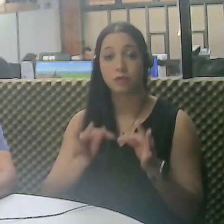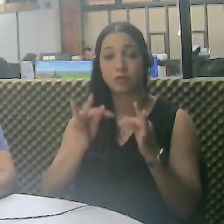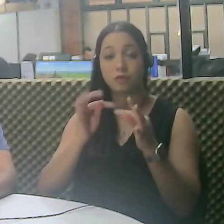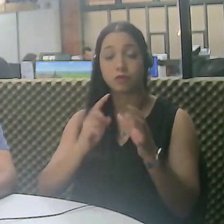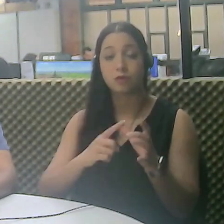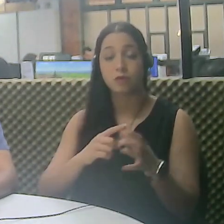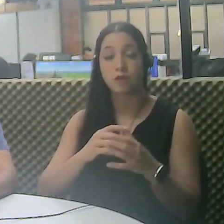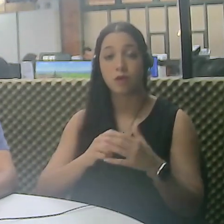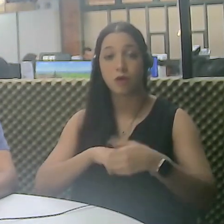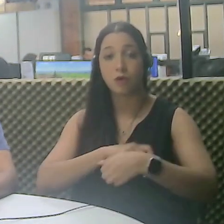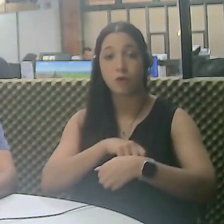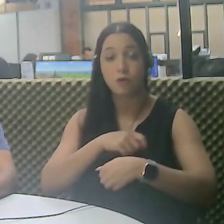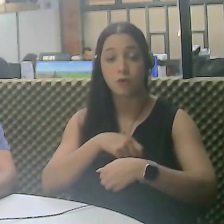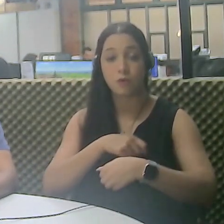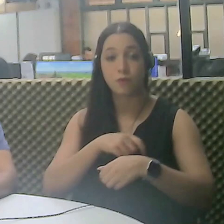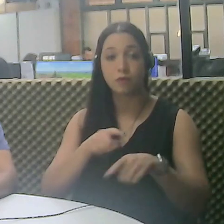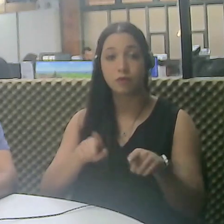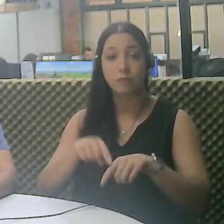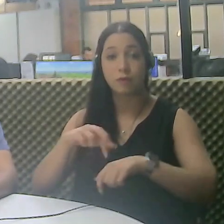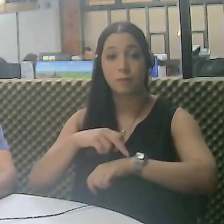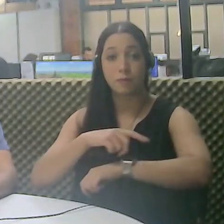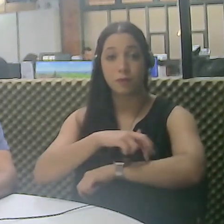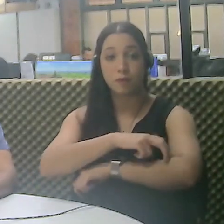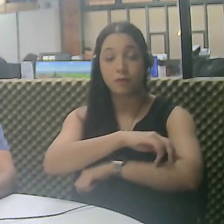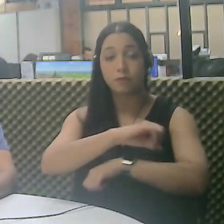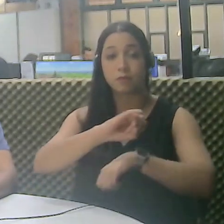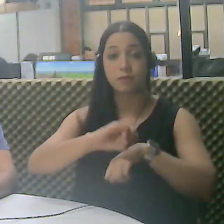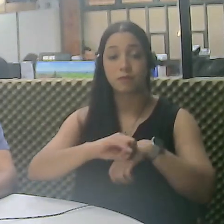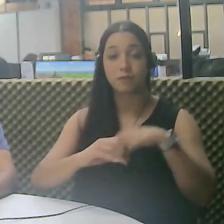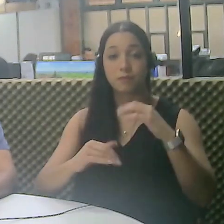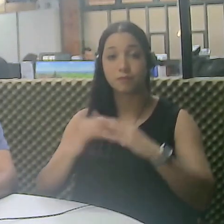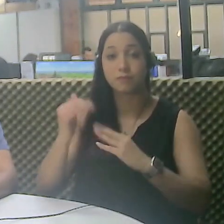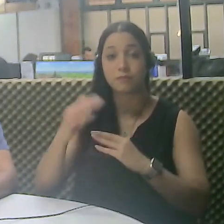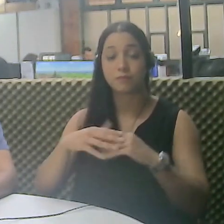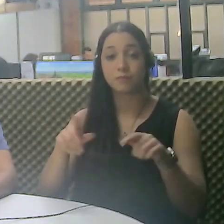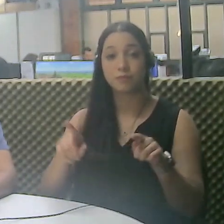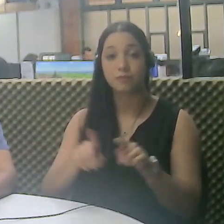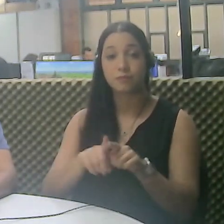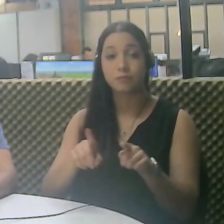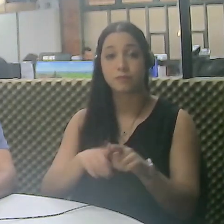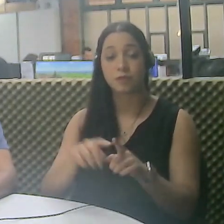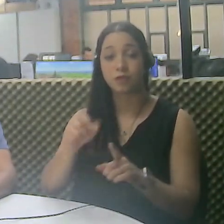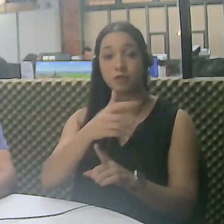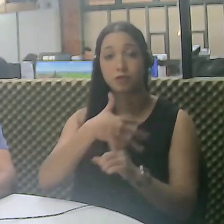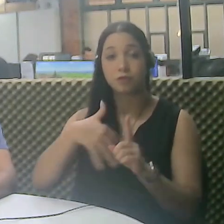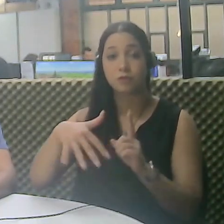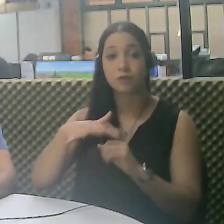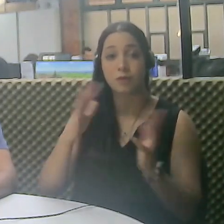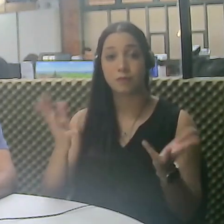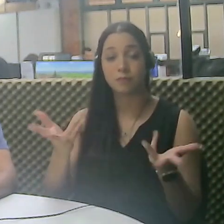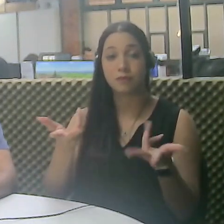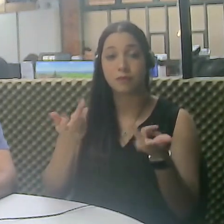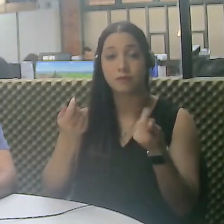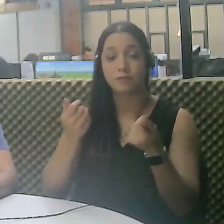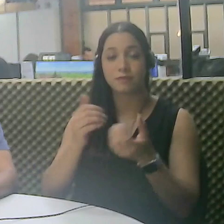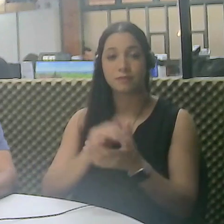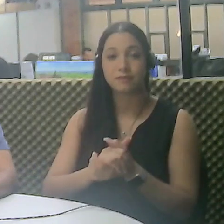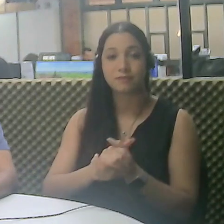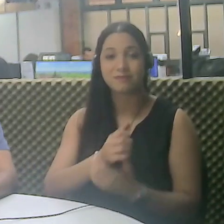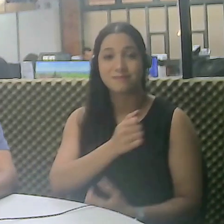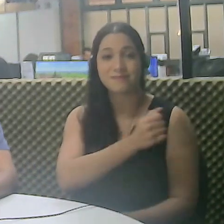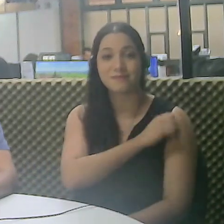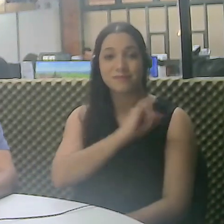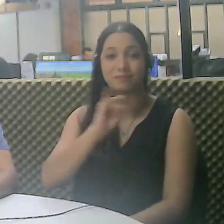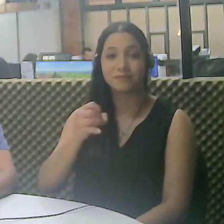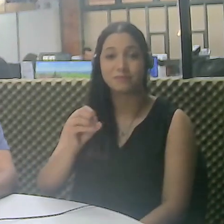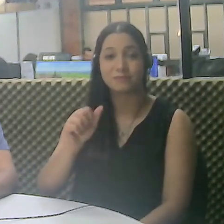e design de moda, em todos os centros profissionalizantes e também no complexo social do bairro Maravilha. A aluna Joana